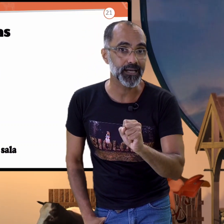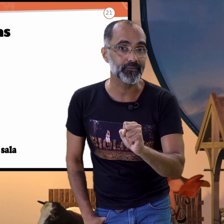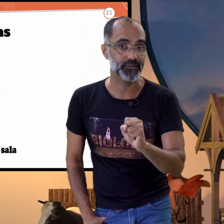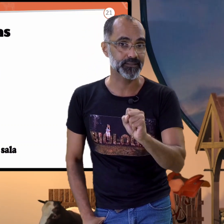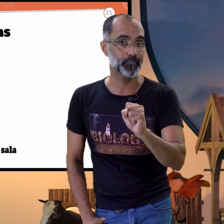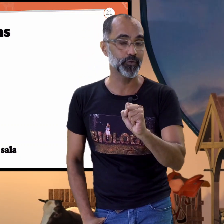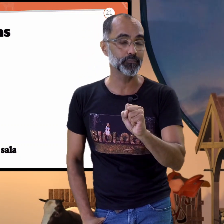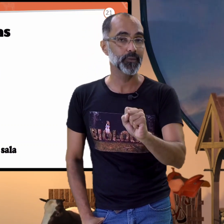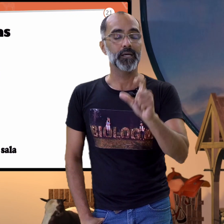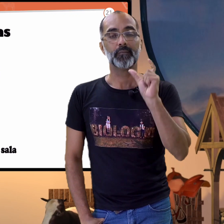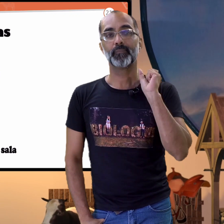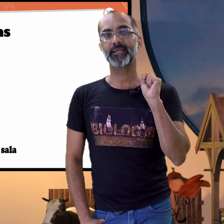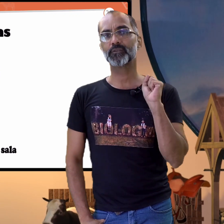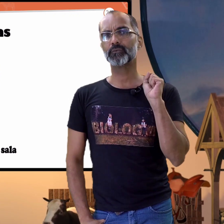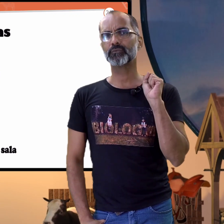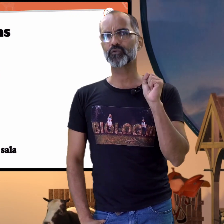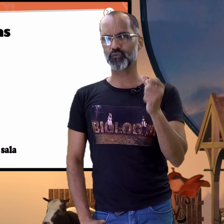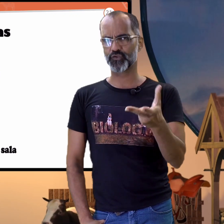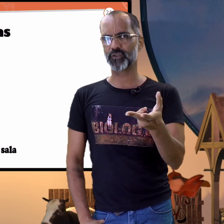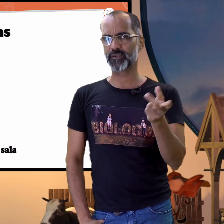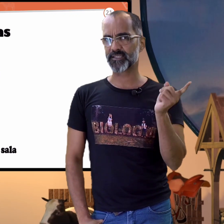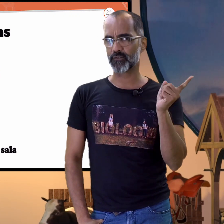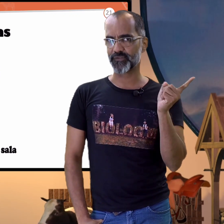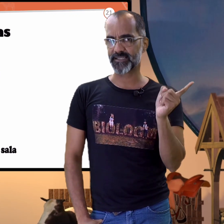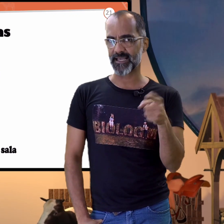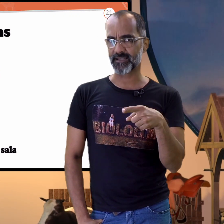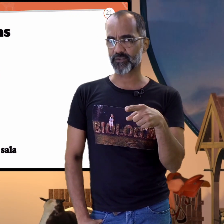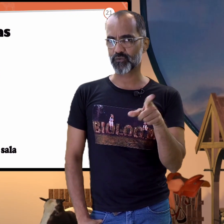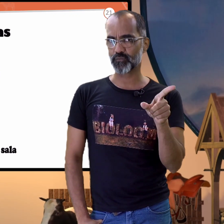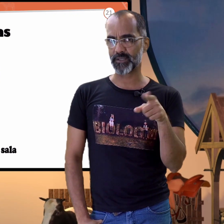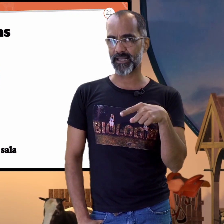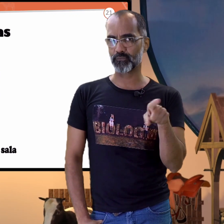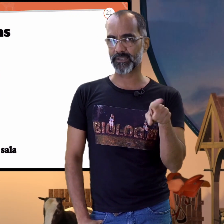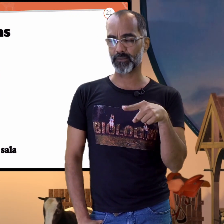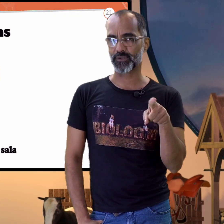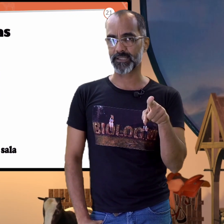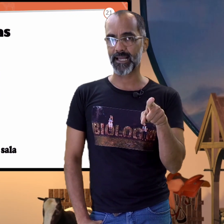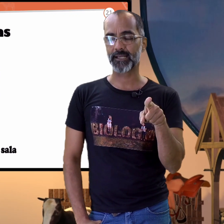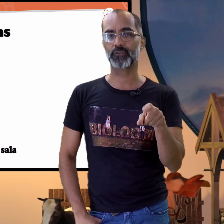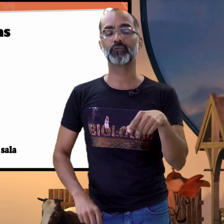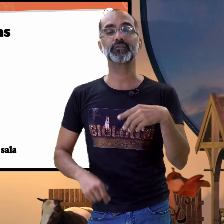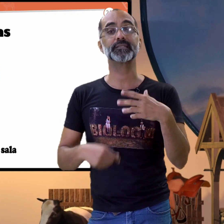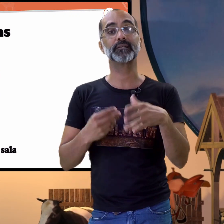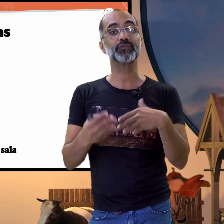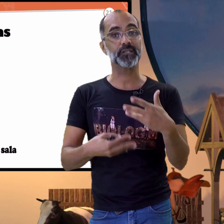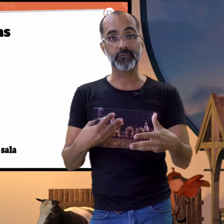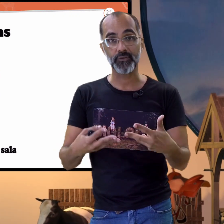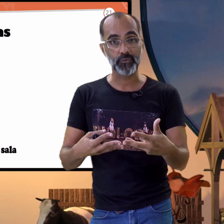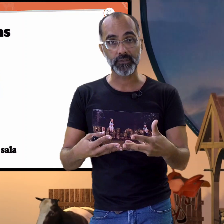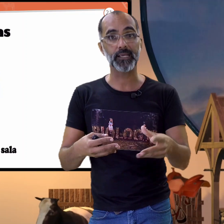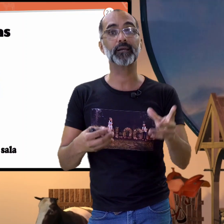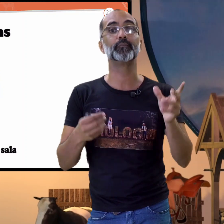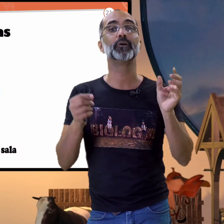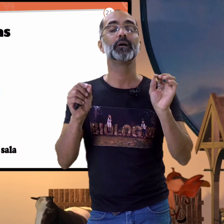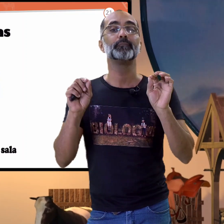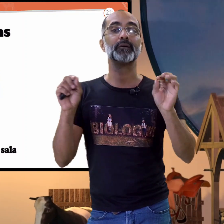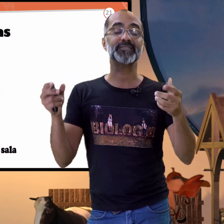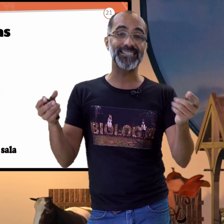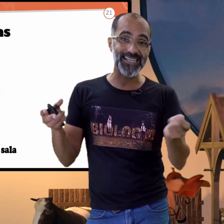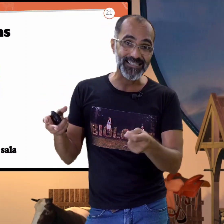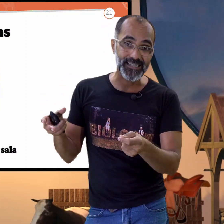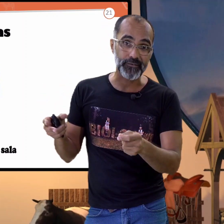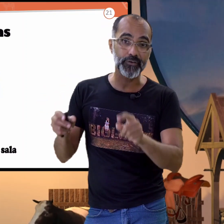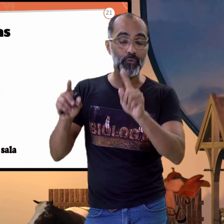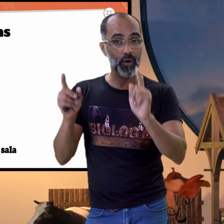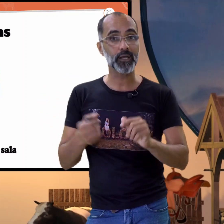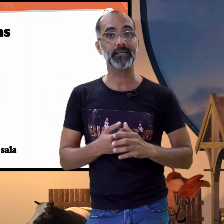mesmas palavras, tá bom? Mas eu sugiro que se eu sublinhar um termo técnico, você não escreveu o termo, mas